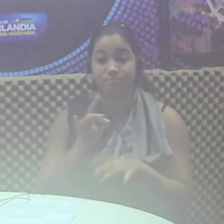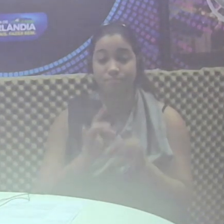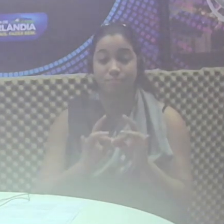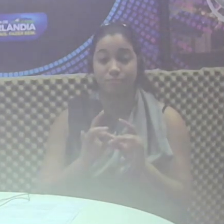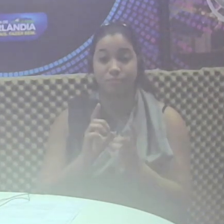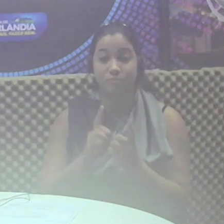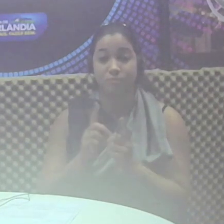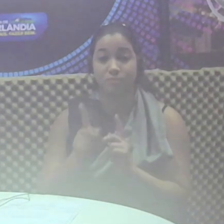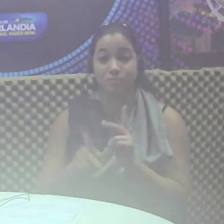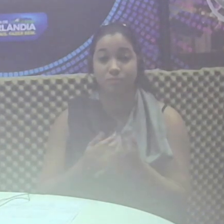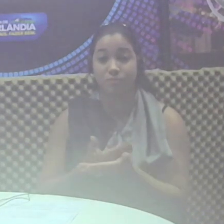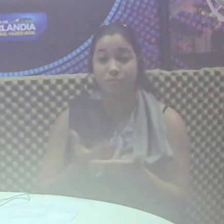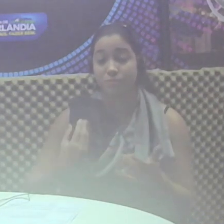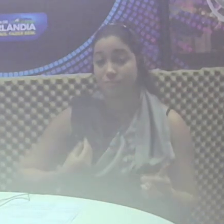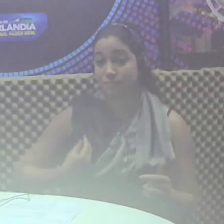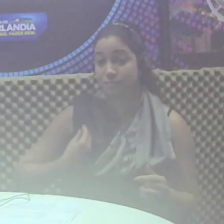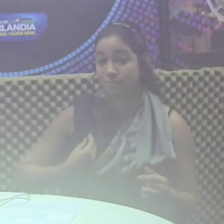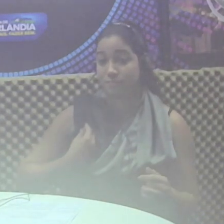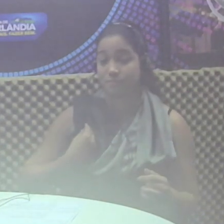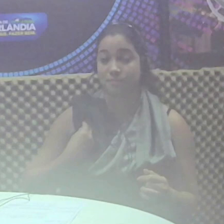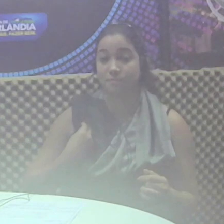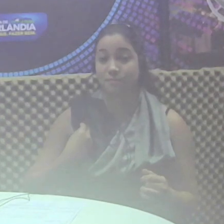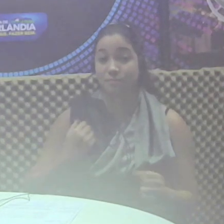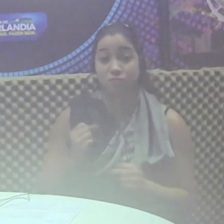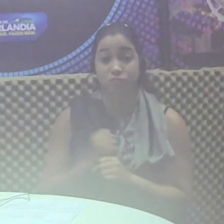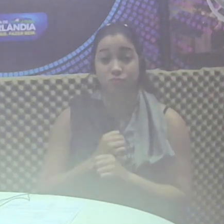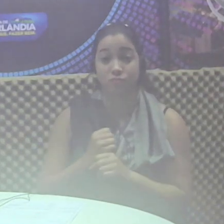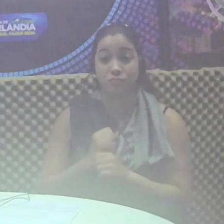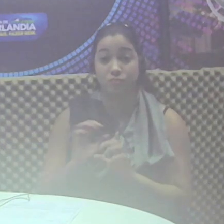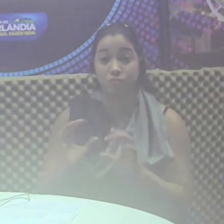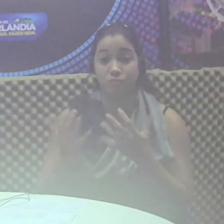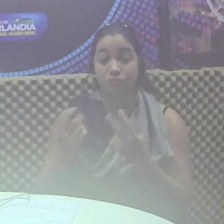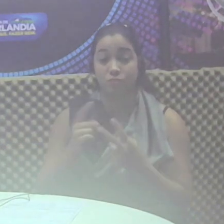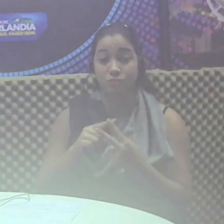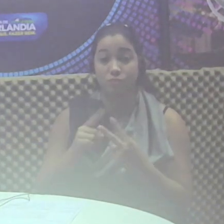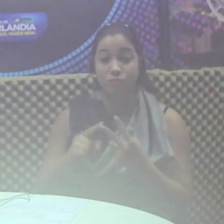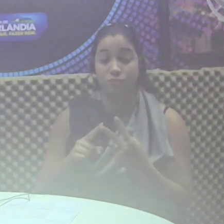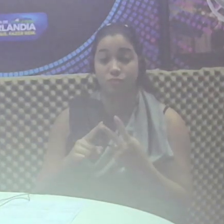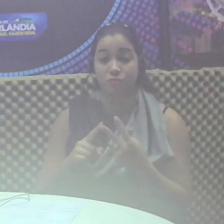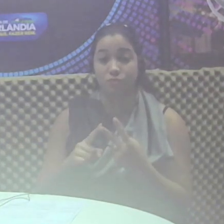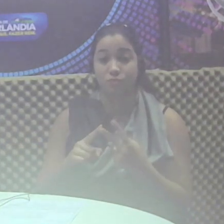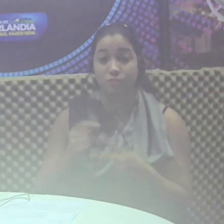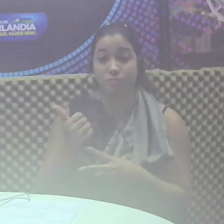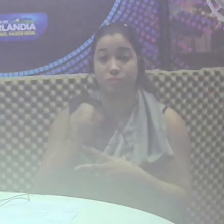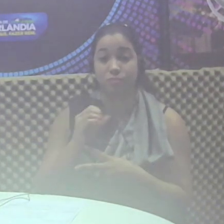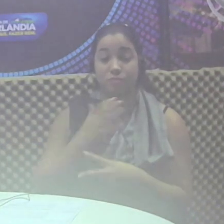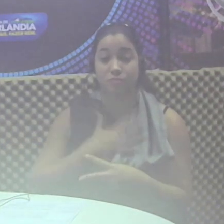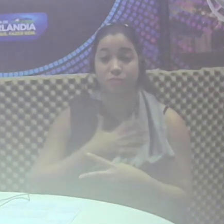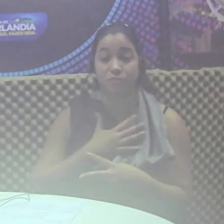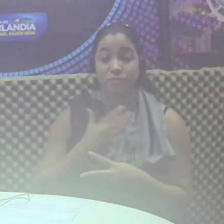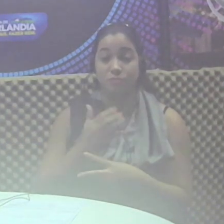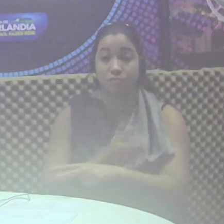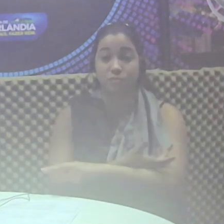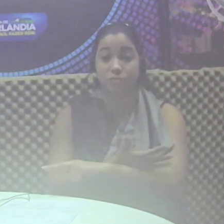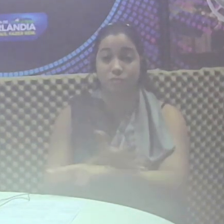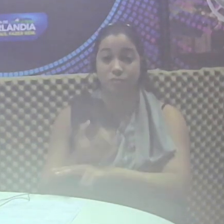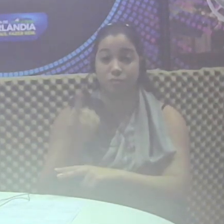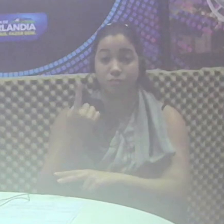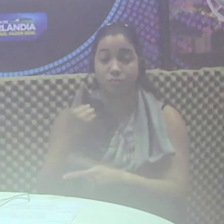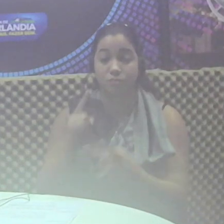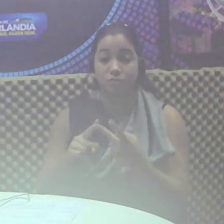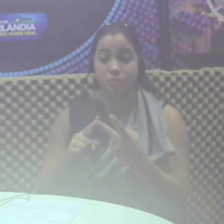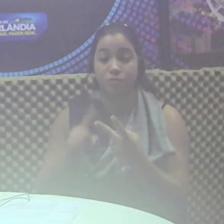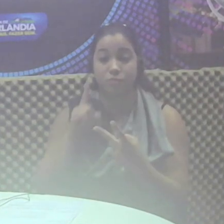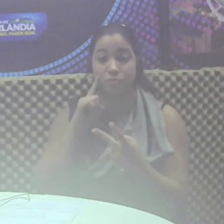atender ao público presente. Ao longo do ano, o torneio terá outras duas etapas, em 10 de agosto na represa de Capim Branco 1 e no